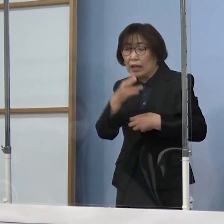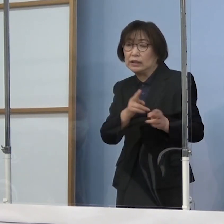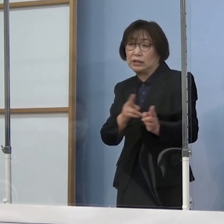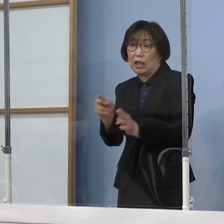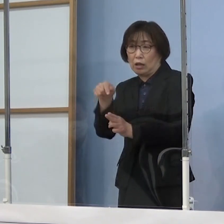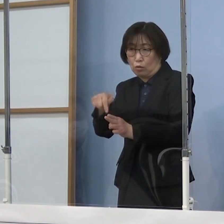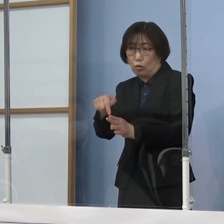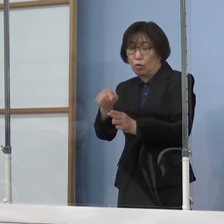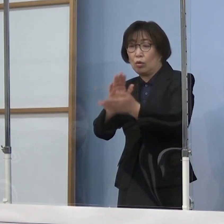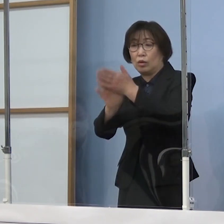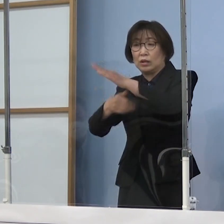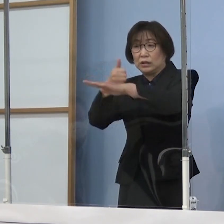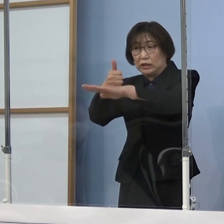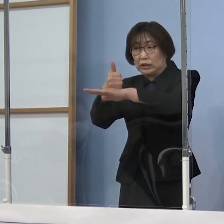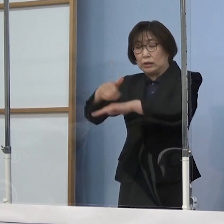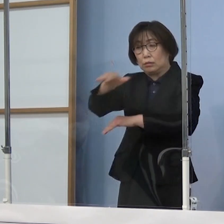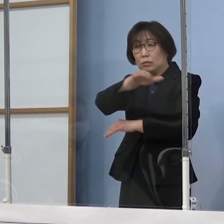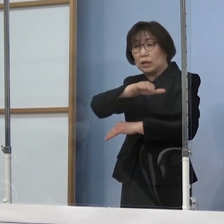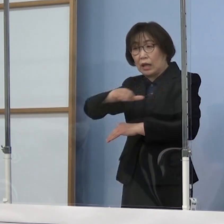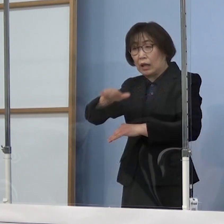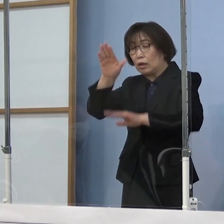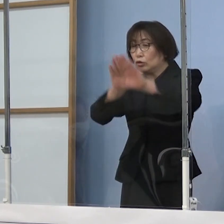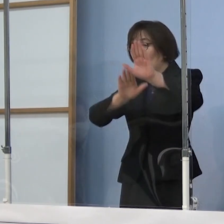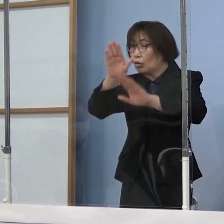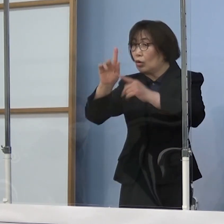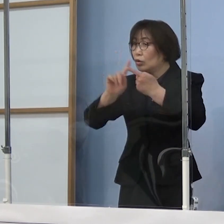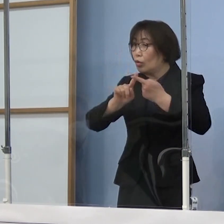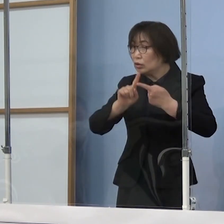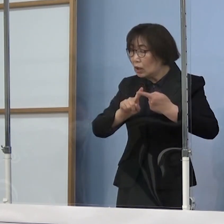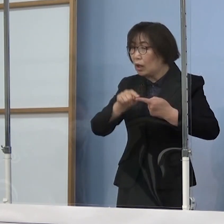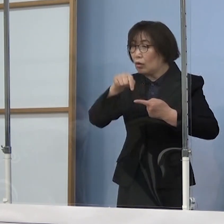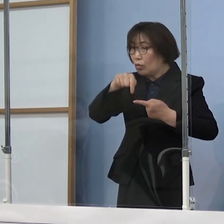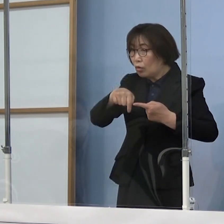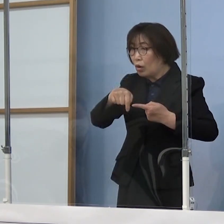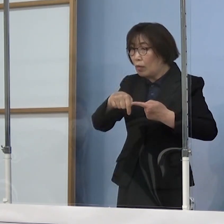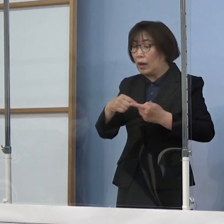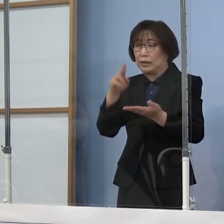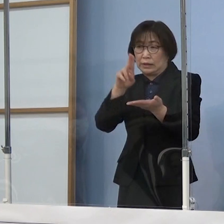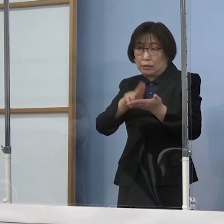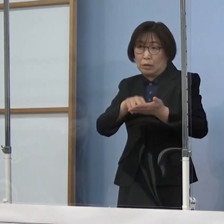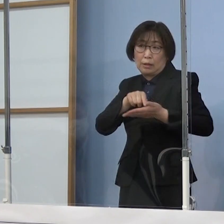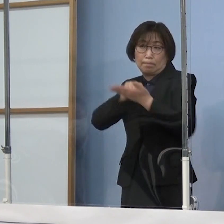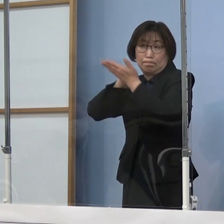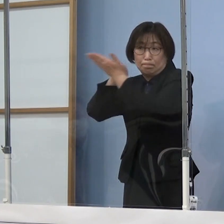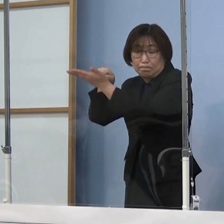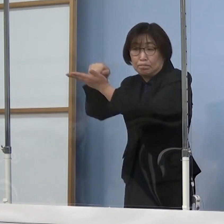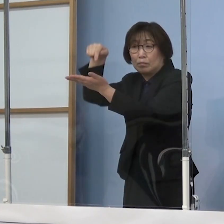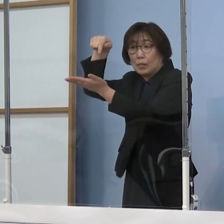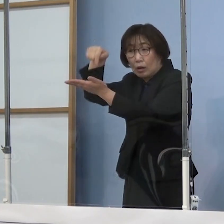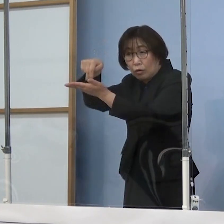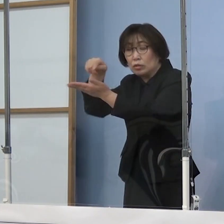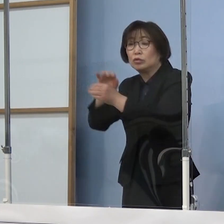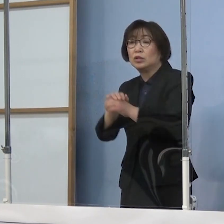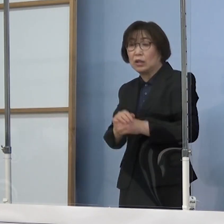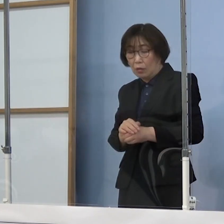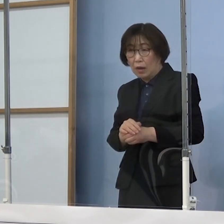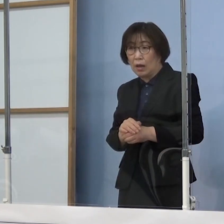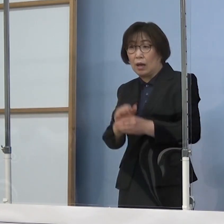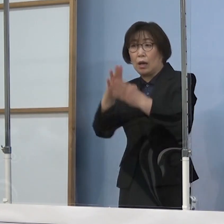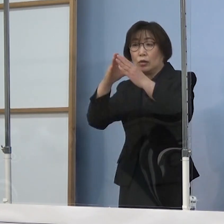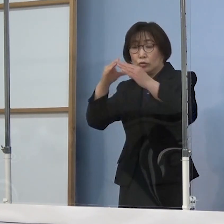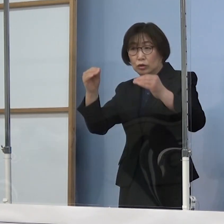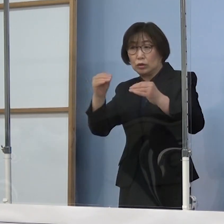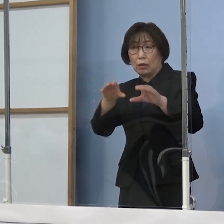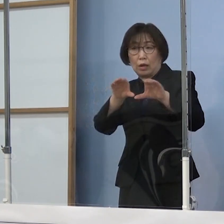れの状況に応じてこれは頼むといった点については、やはり要請に従っていただ